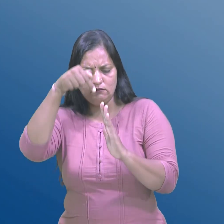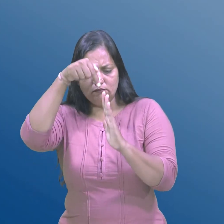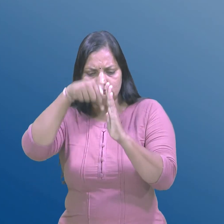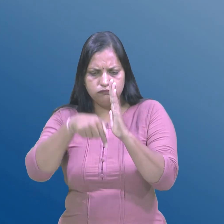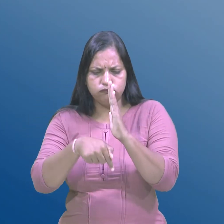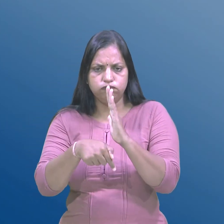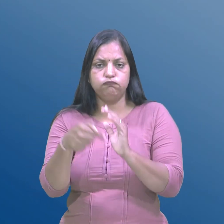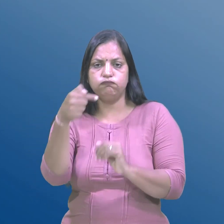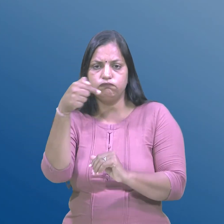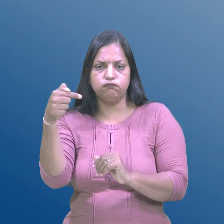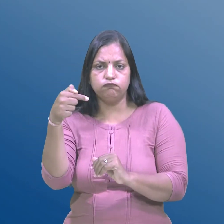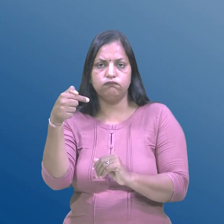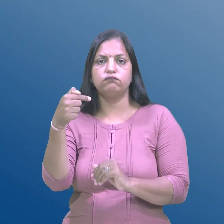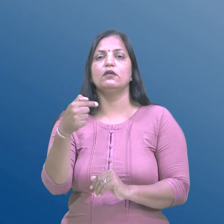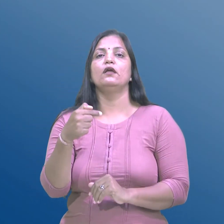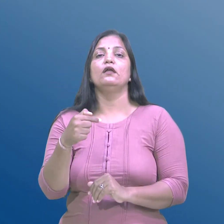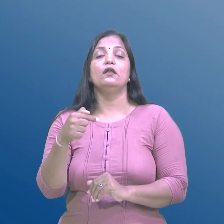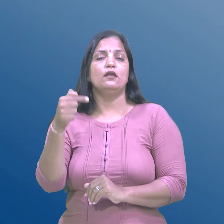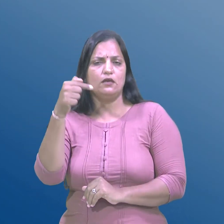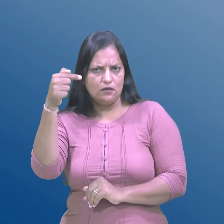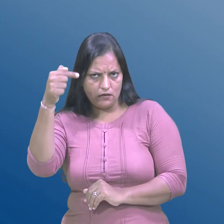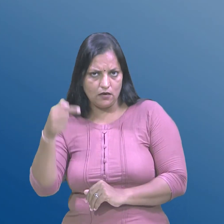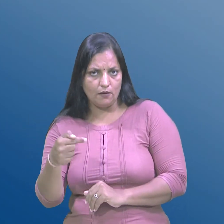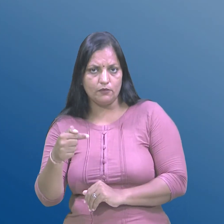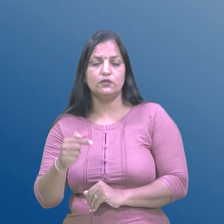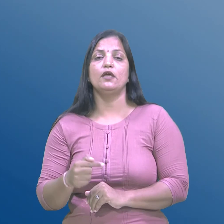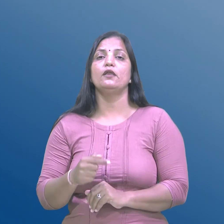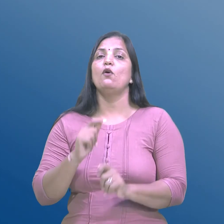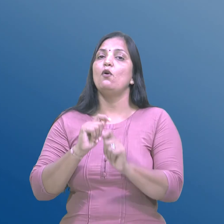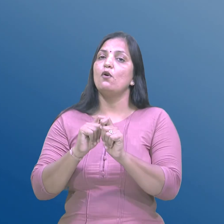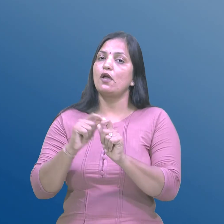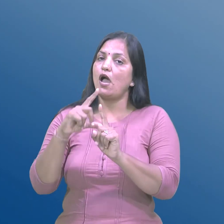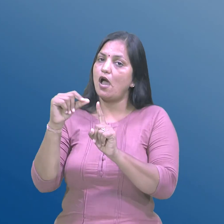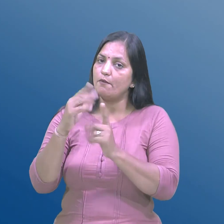ચોથાનું એ,